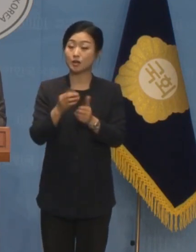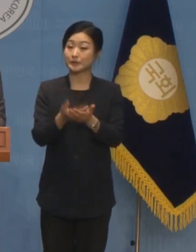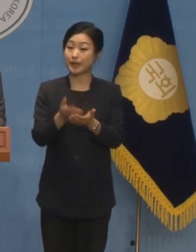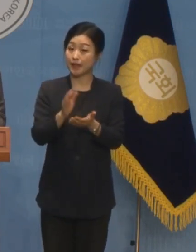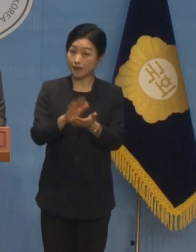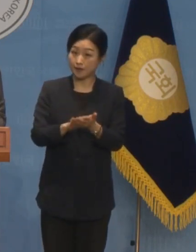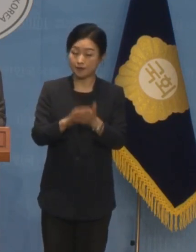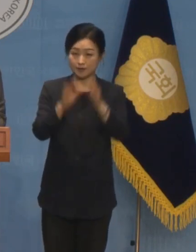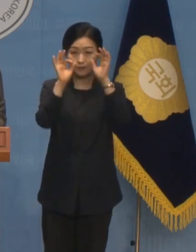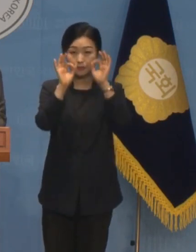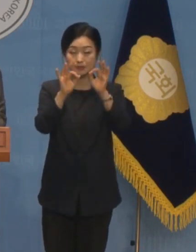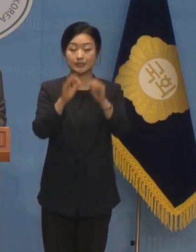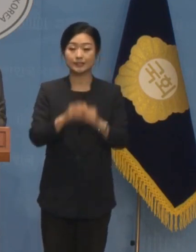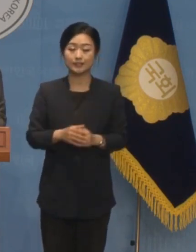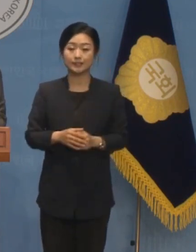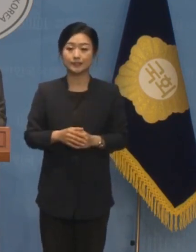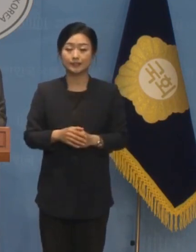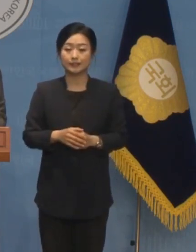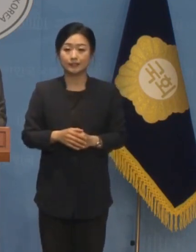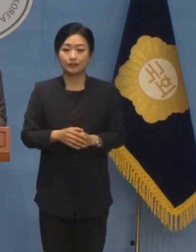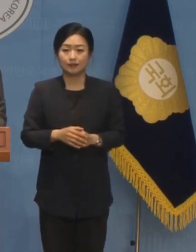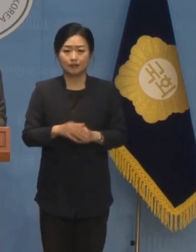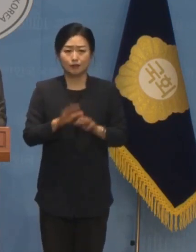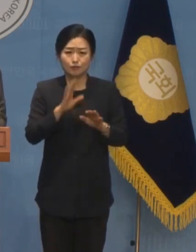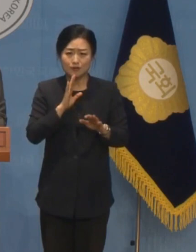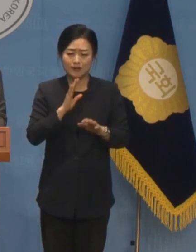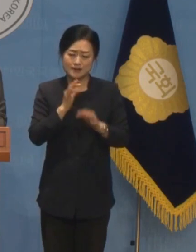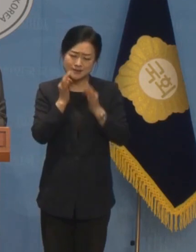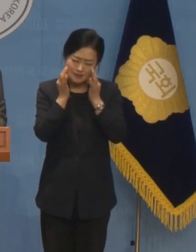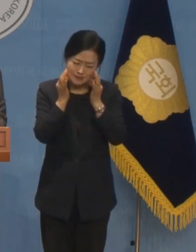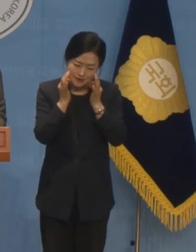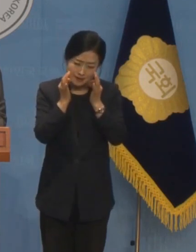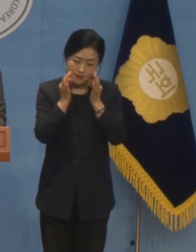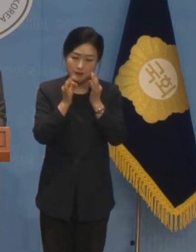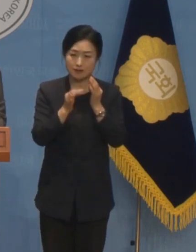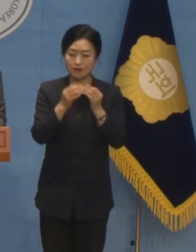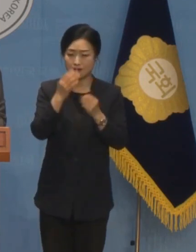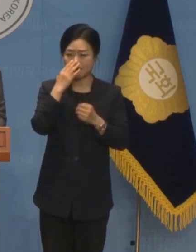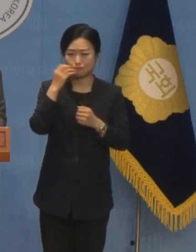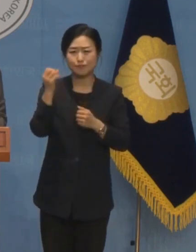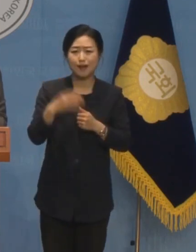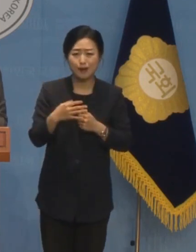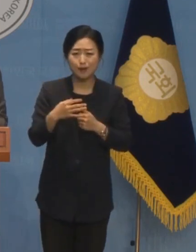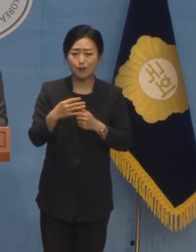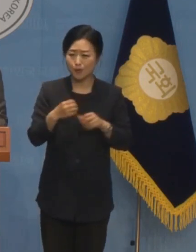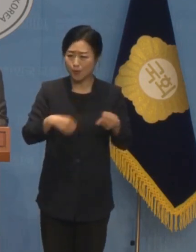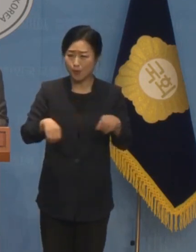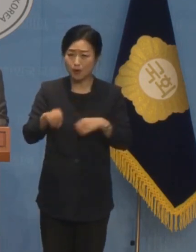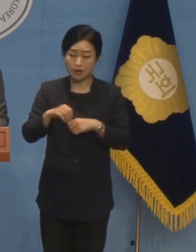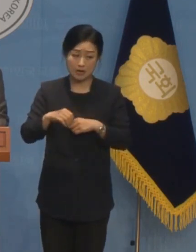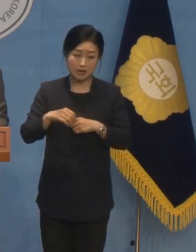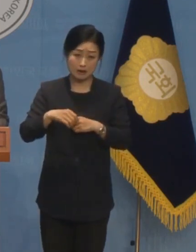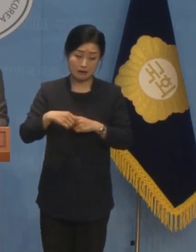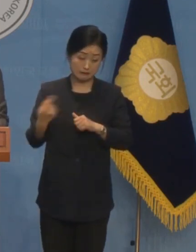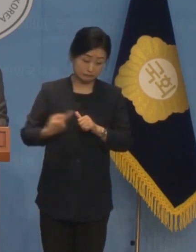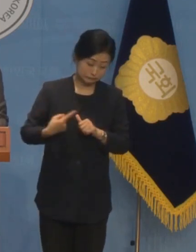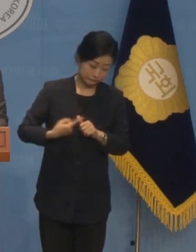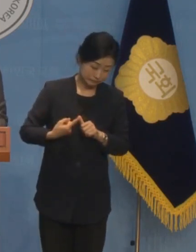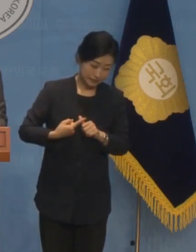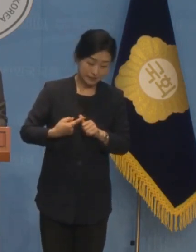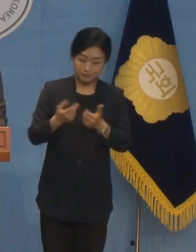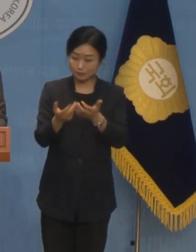연금개혁의 진위는 돌아다보지 않고 정부안 흠집내기에만 몰두하고 있는 민주당의 현 주소가